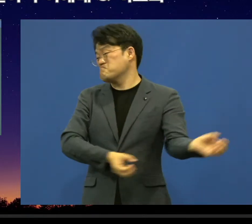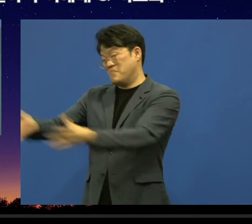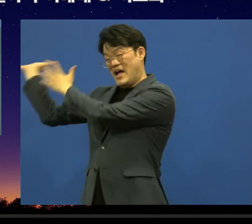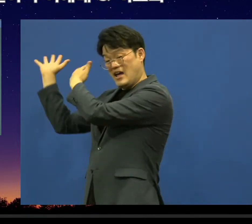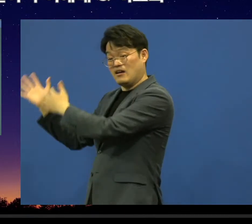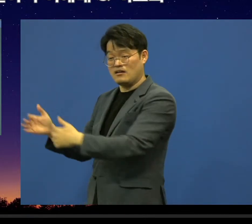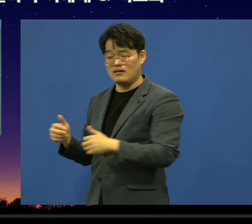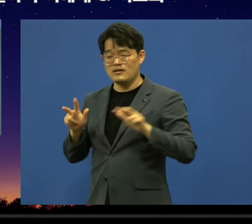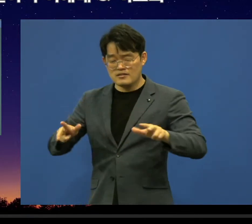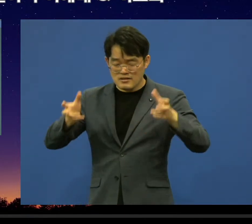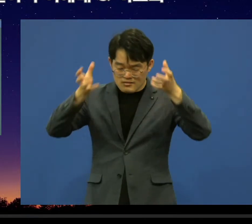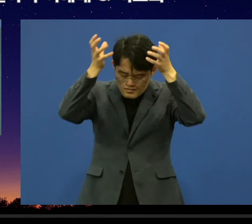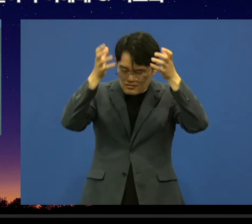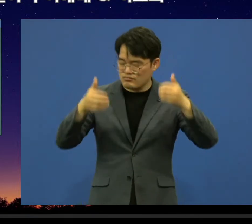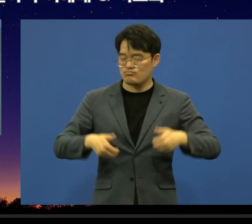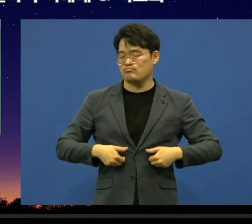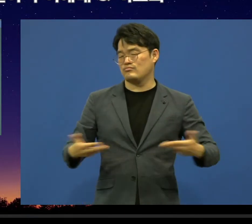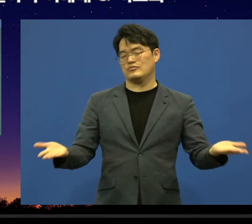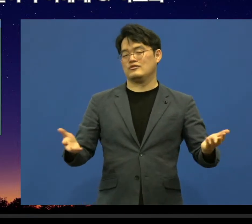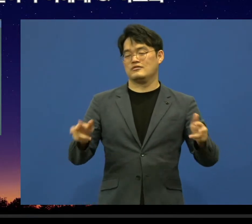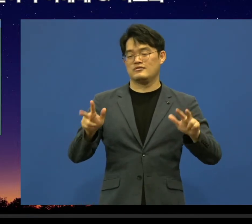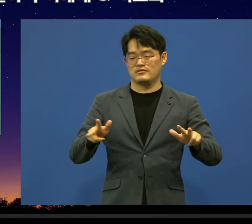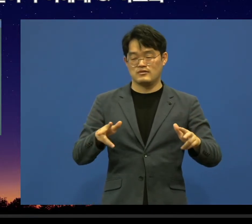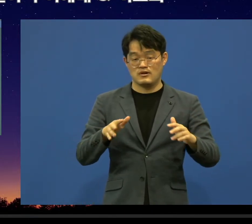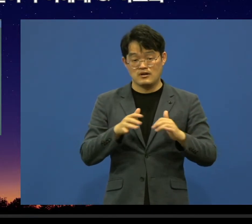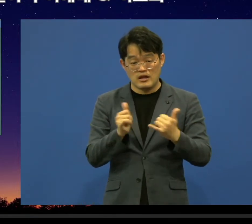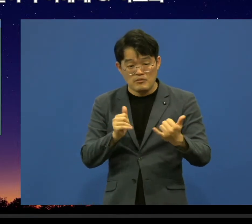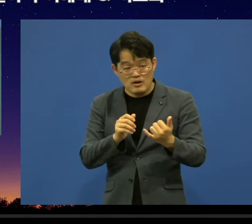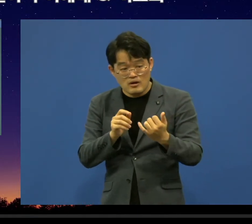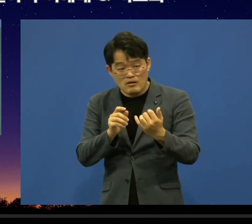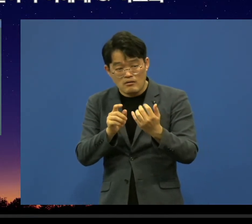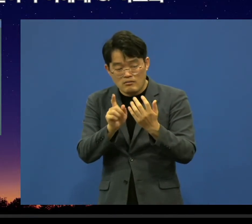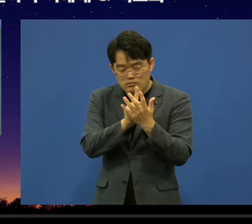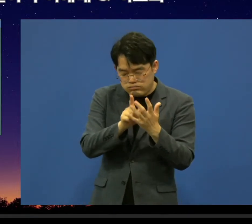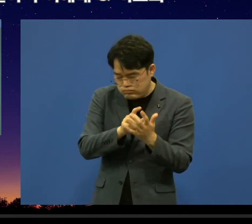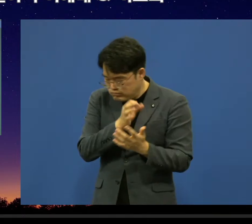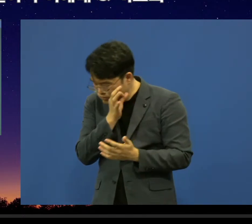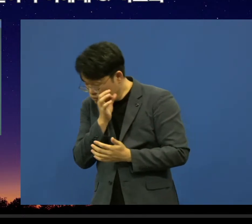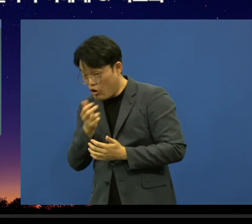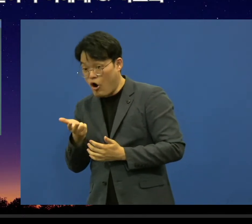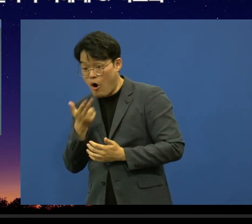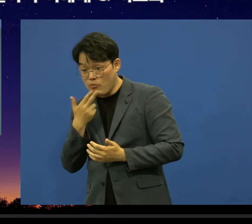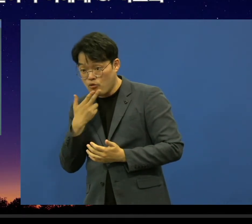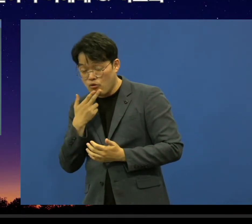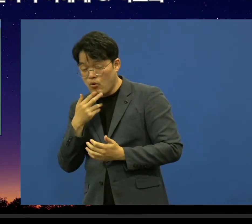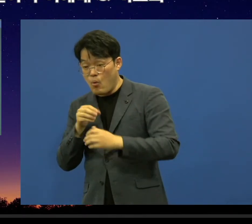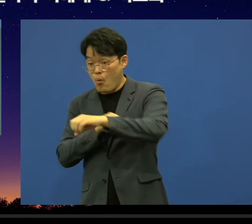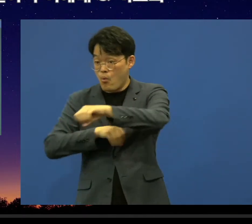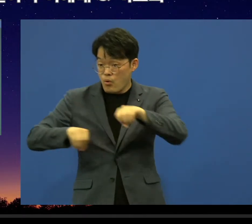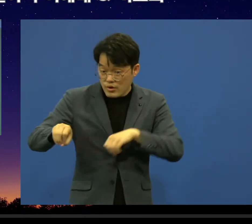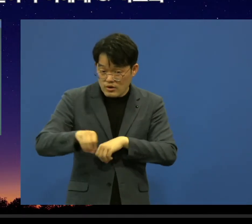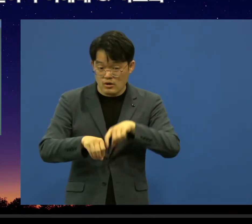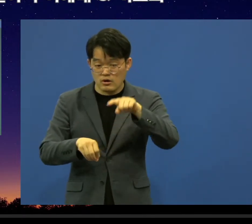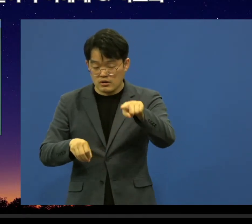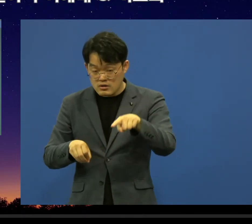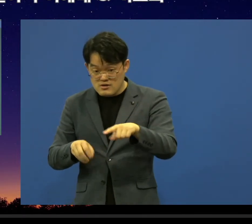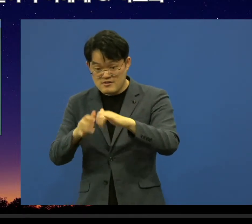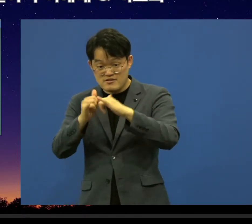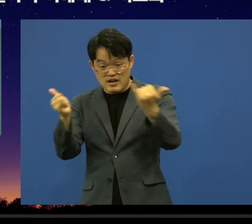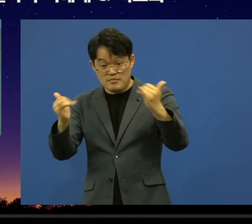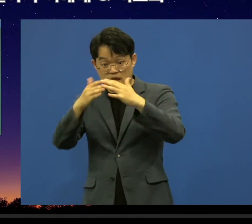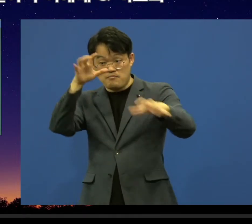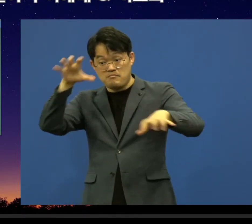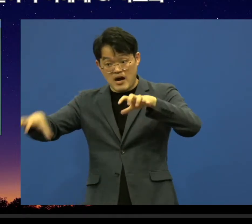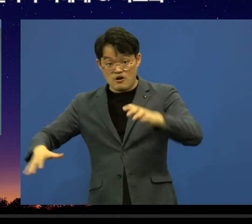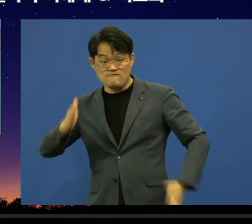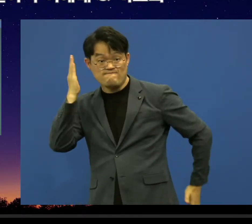필요 없는 인생이 되었어요. 대인기피증도 나음받았어요. 그가 피해 다녔던 사람들을 향해 마을로